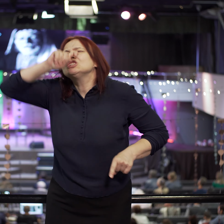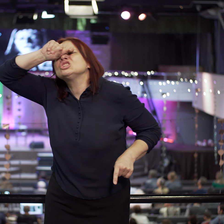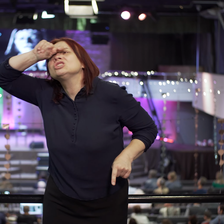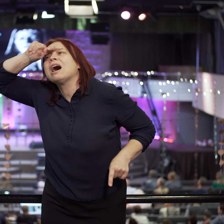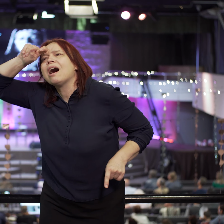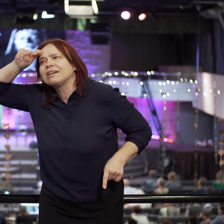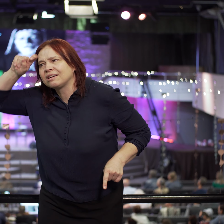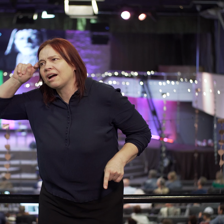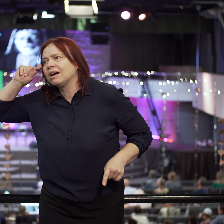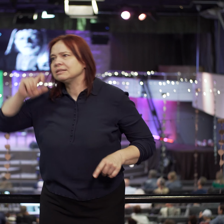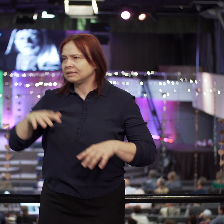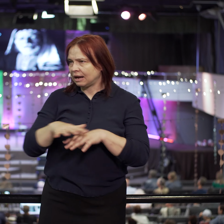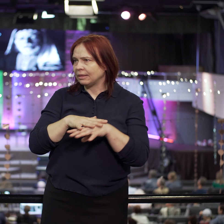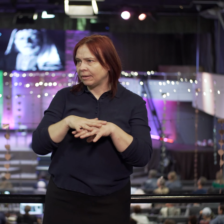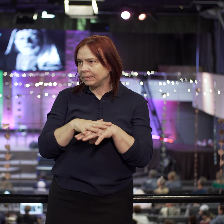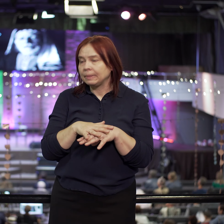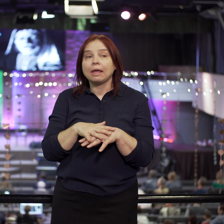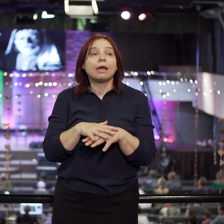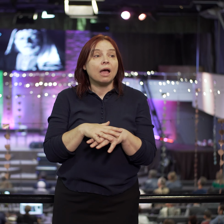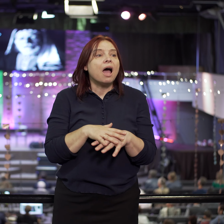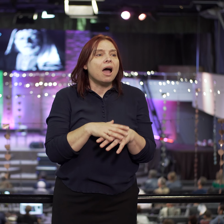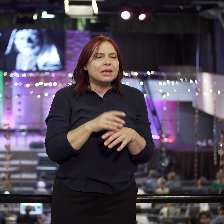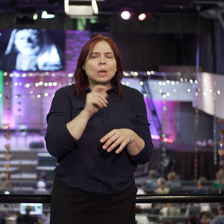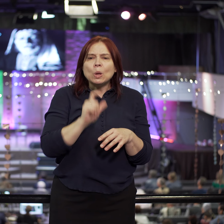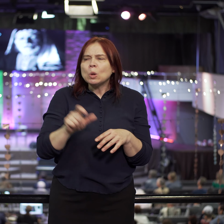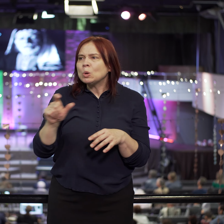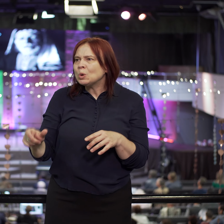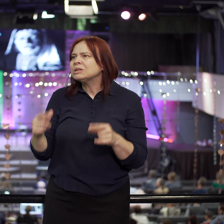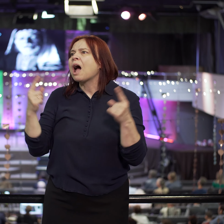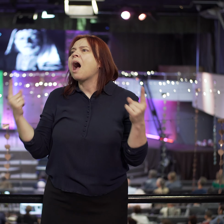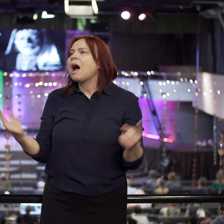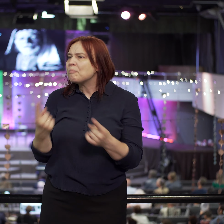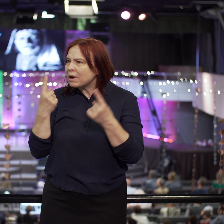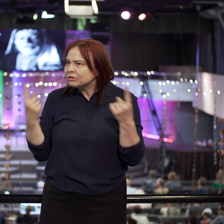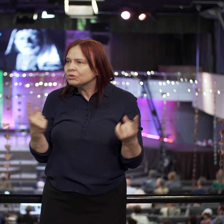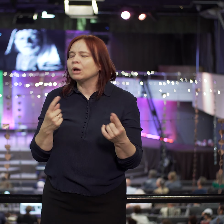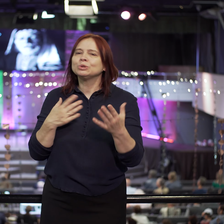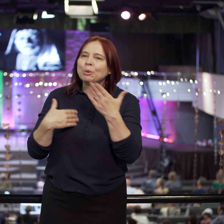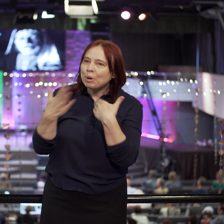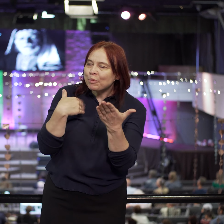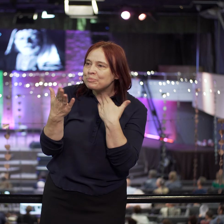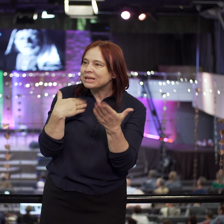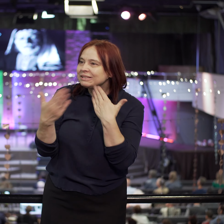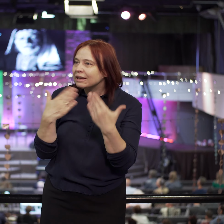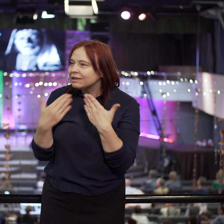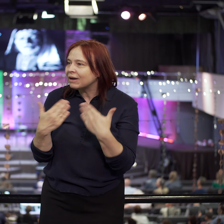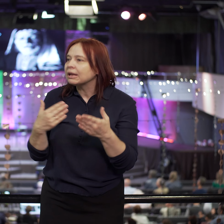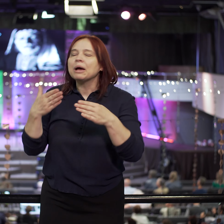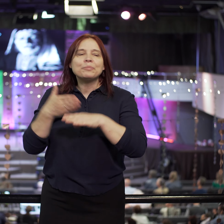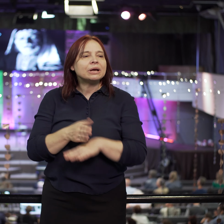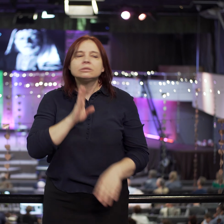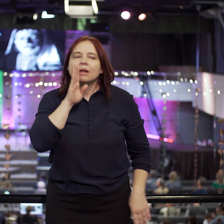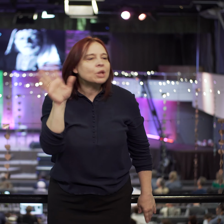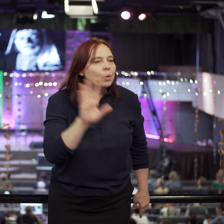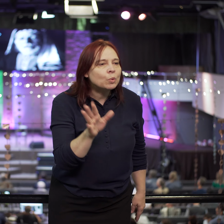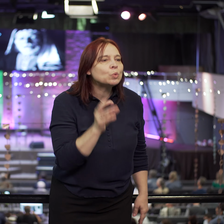Так вот, люди обычно собирались для бесед вечером, потому